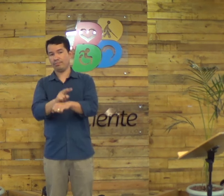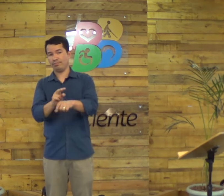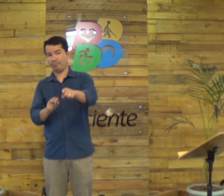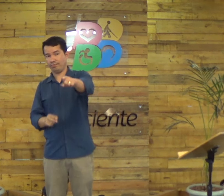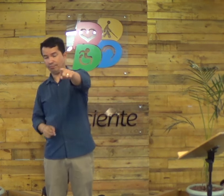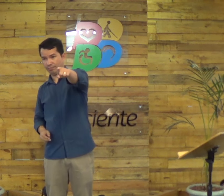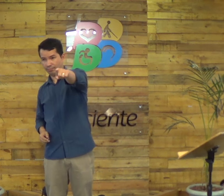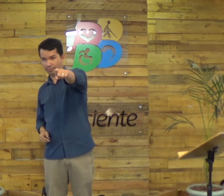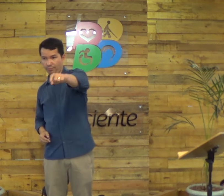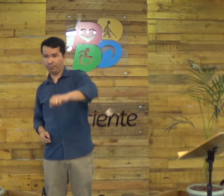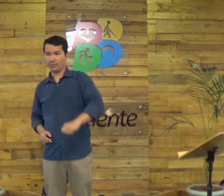quem cuida dele é a tia dele,